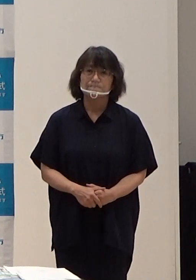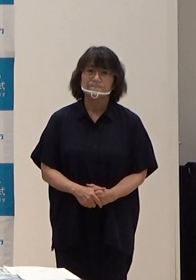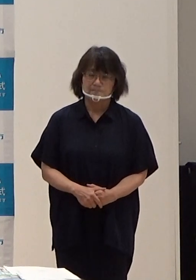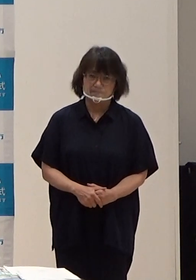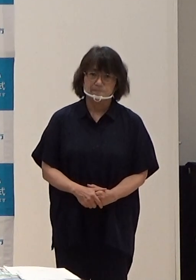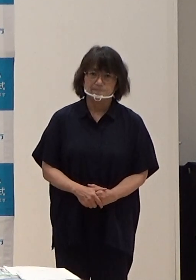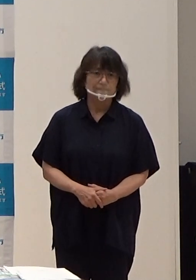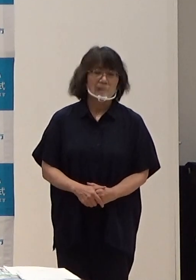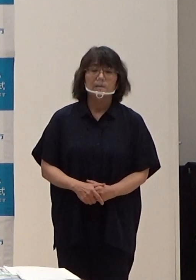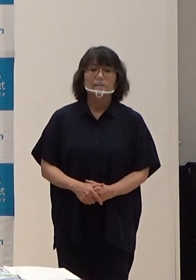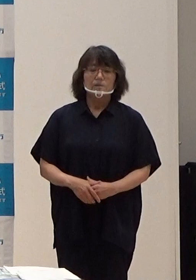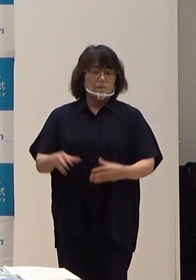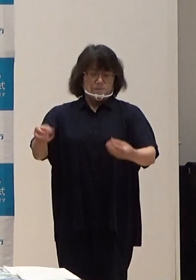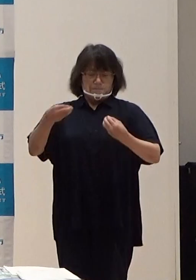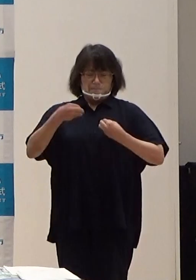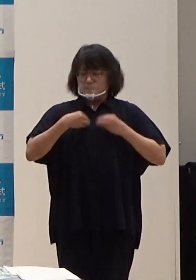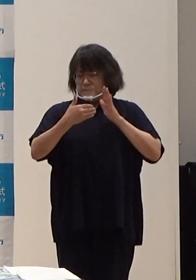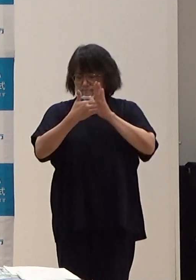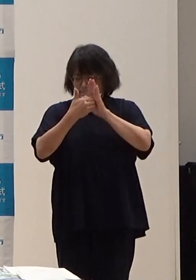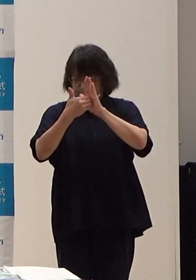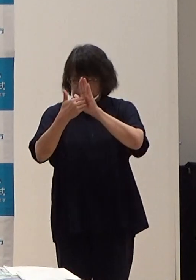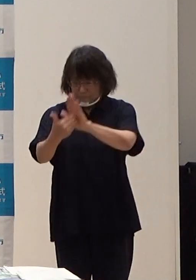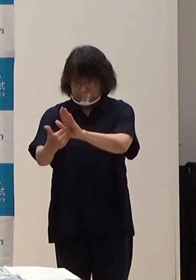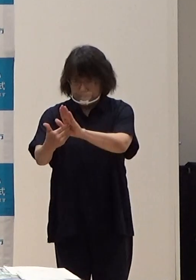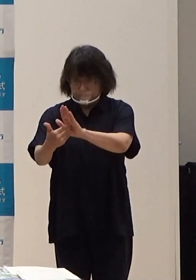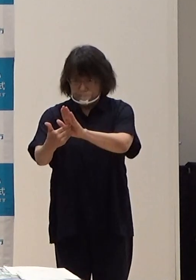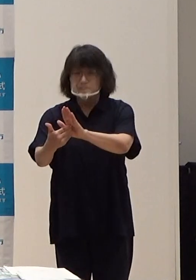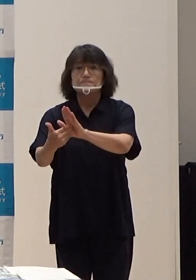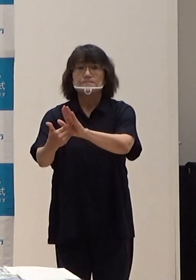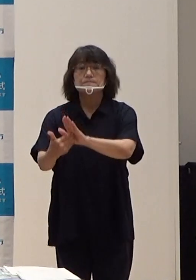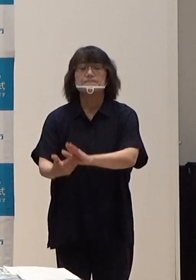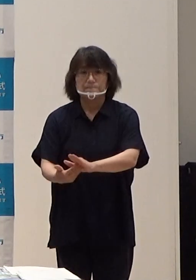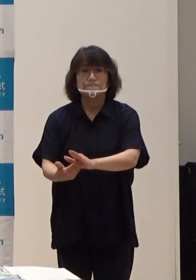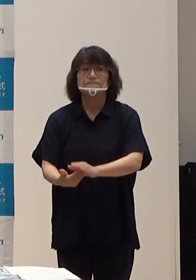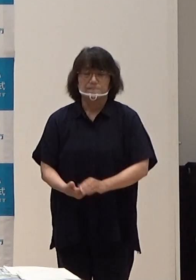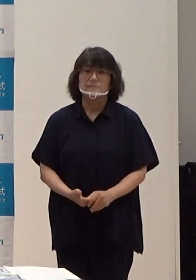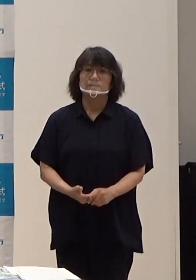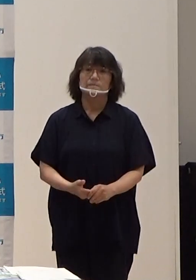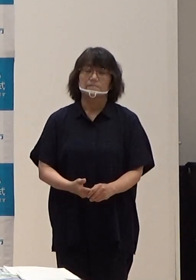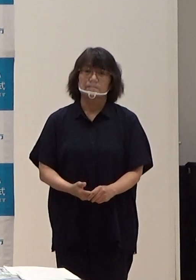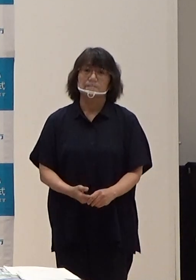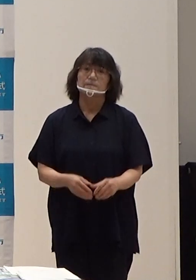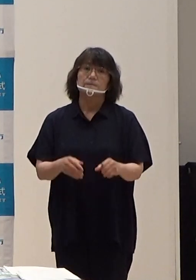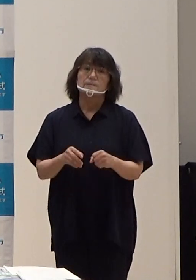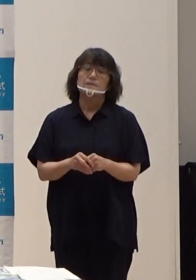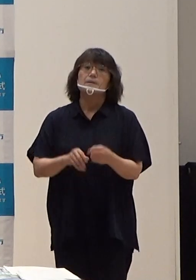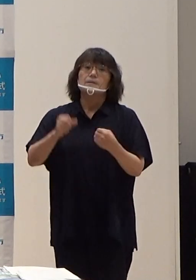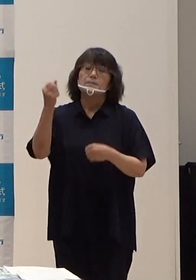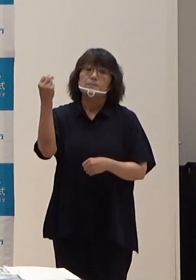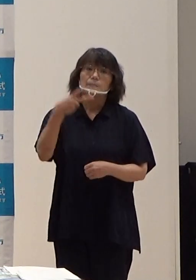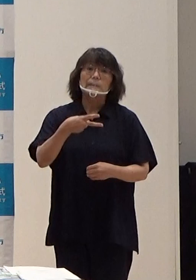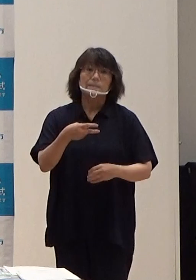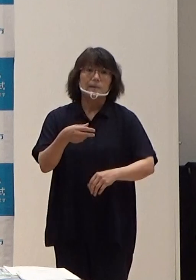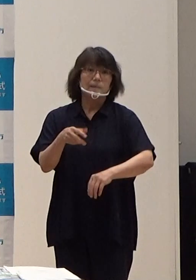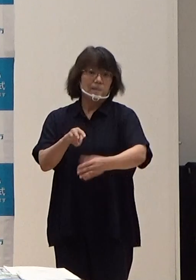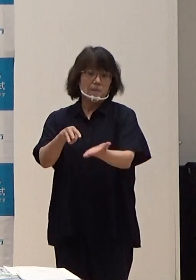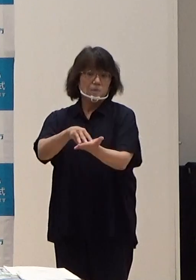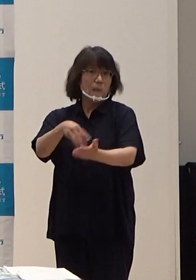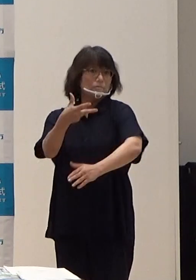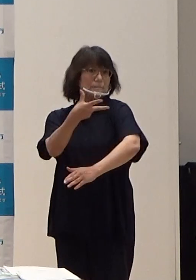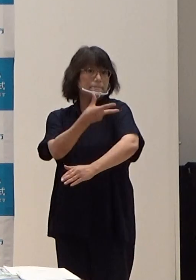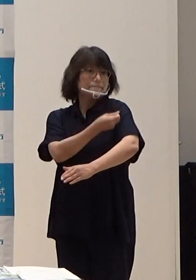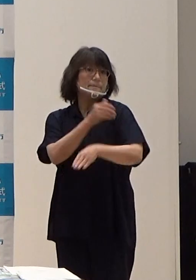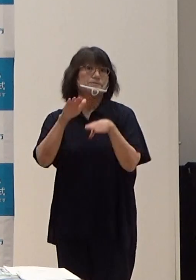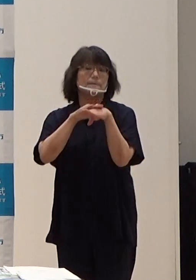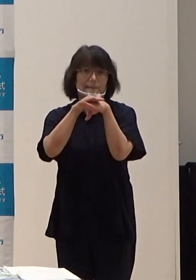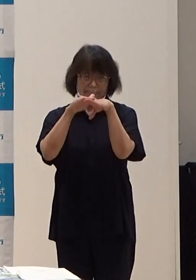罹患させない、そしてしないということのほかに、ワクチン接種が大事なわけでございますが、